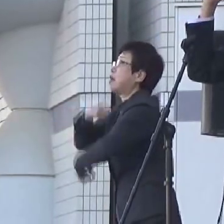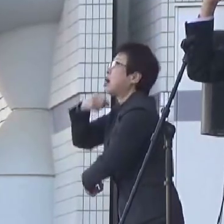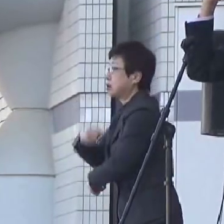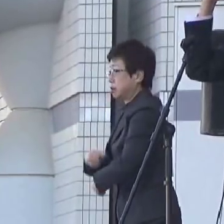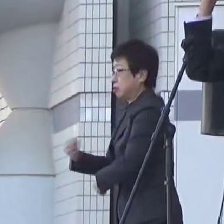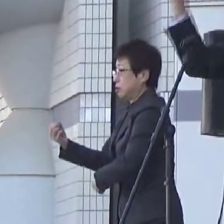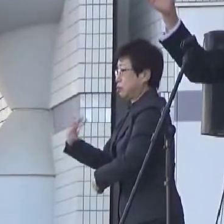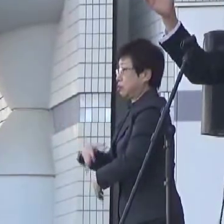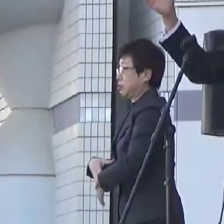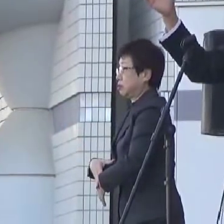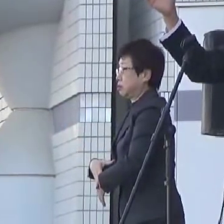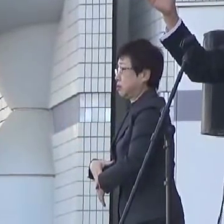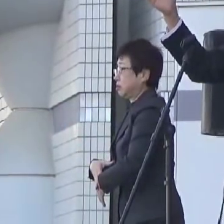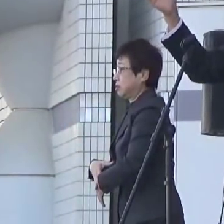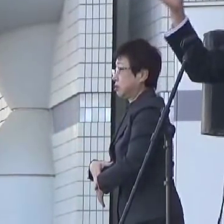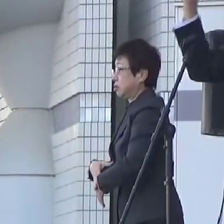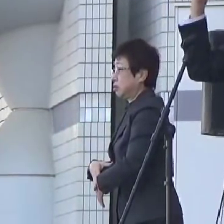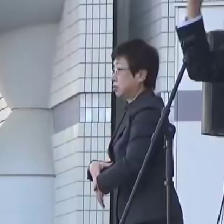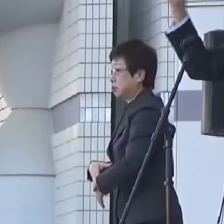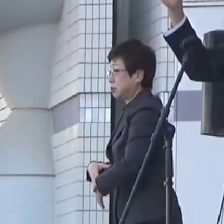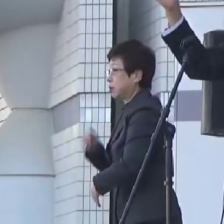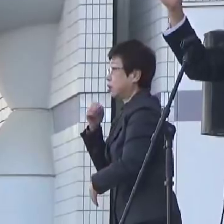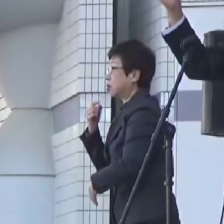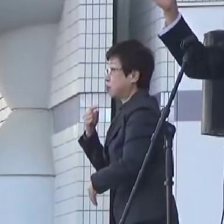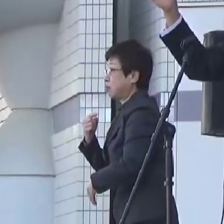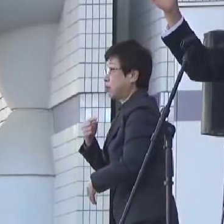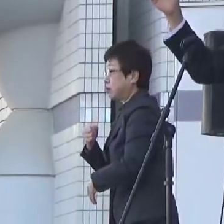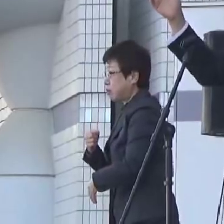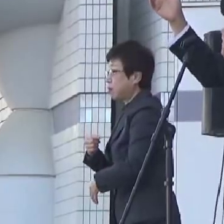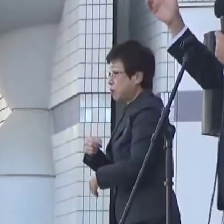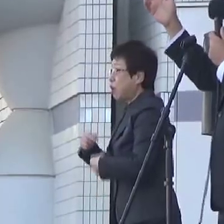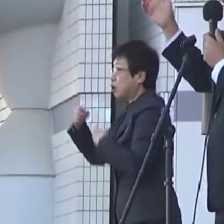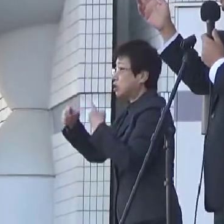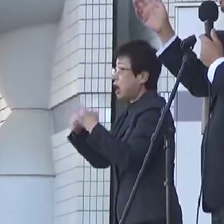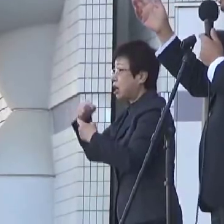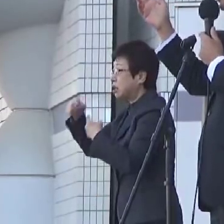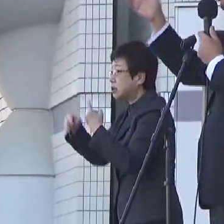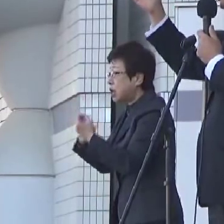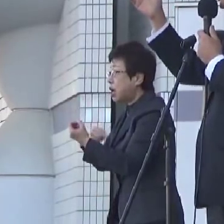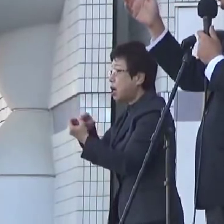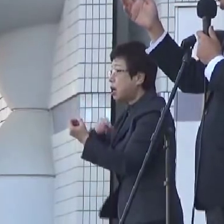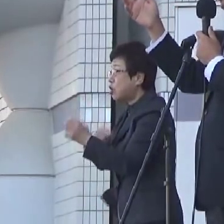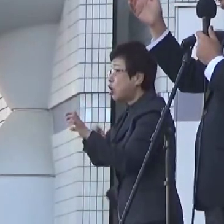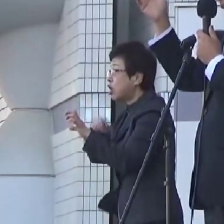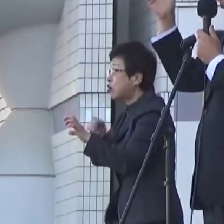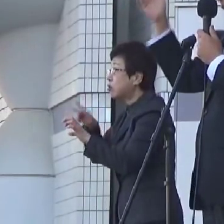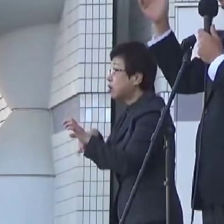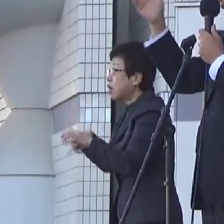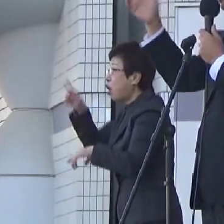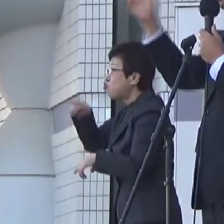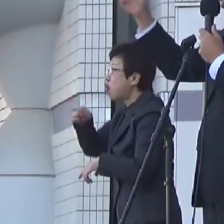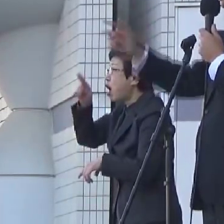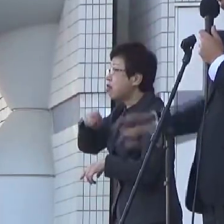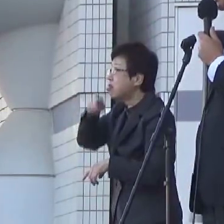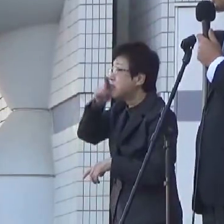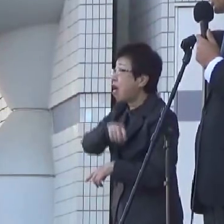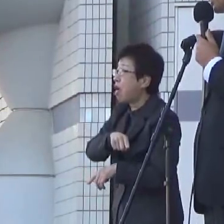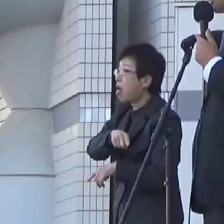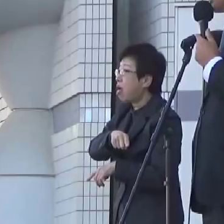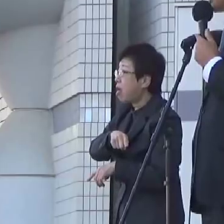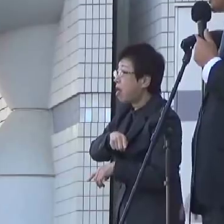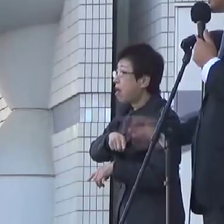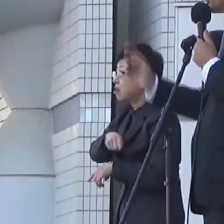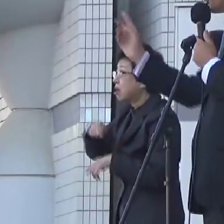だ、口が滑って言うんですよ。再生可能エネルギーだったら不安定で停電が起きてしま